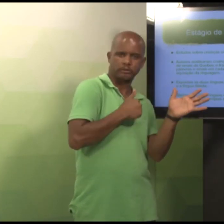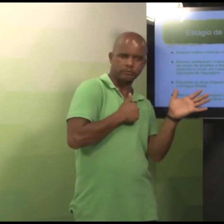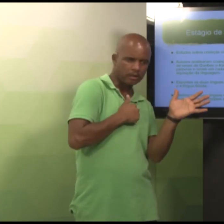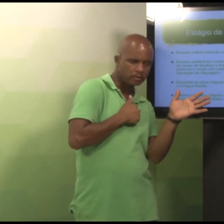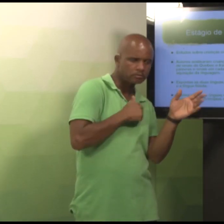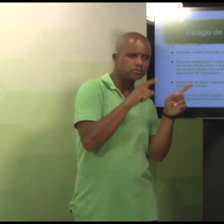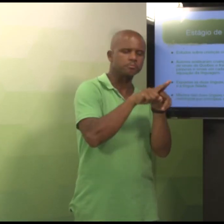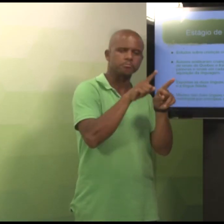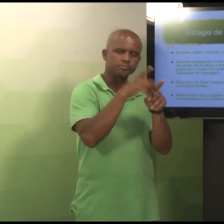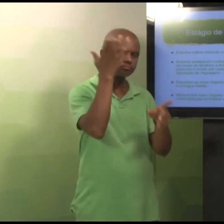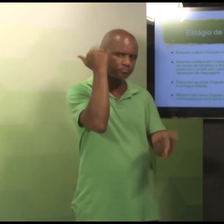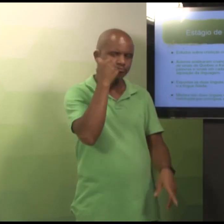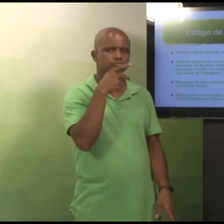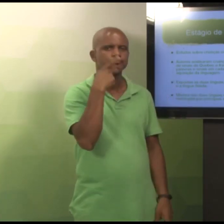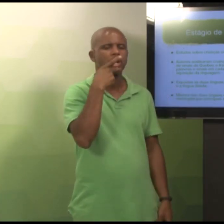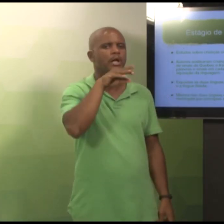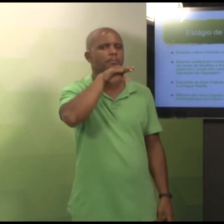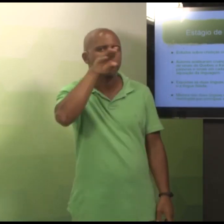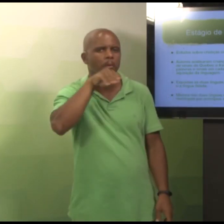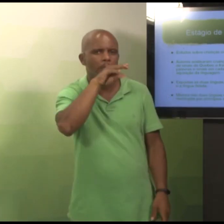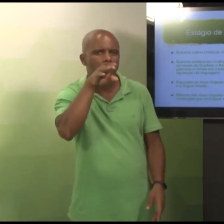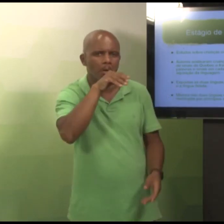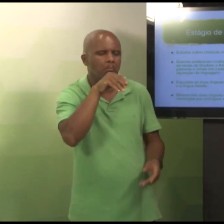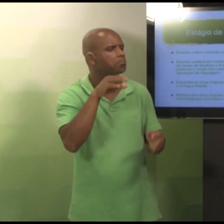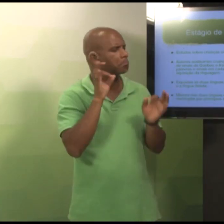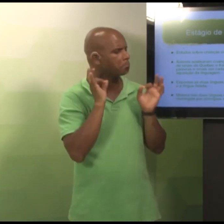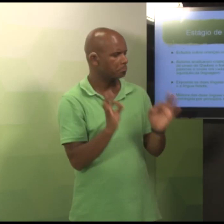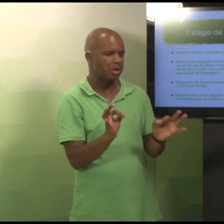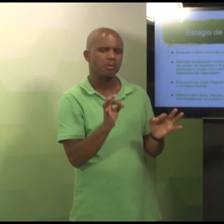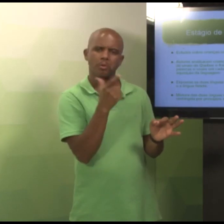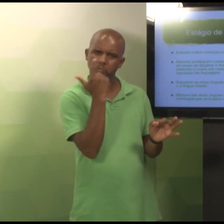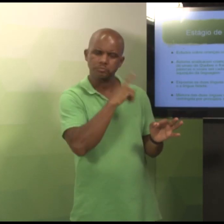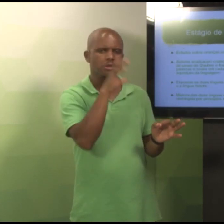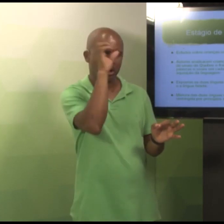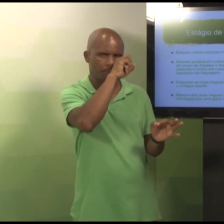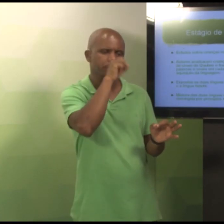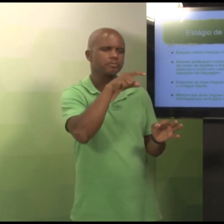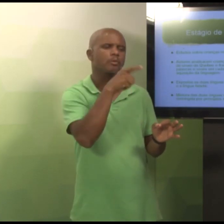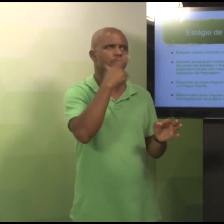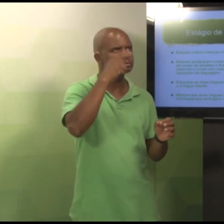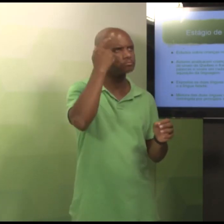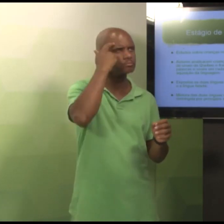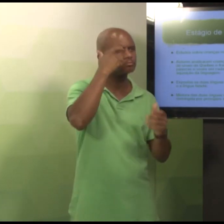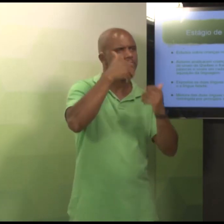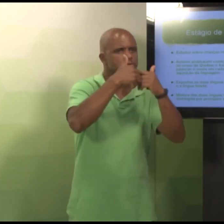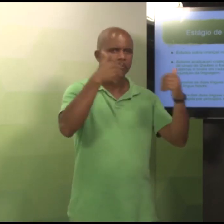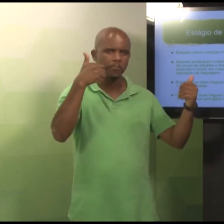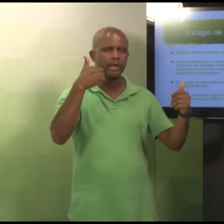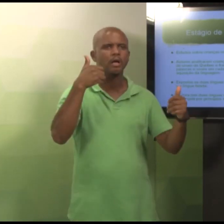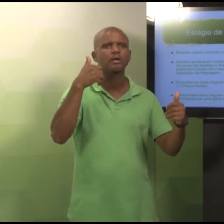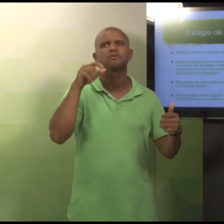Então, essas pesquisas aqui mostram que a aquisição da língua de sinais e a aquisição da língua oral, ela